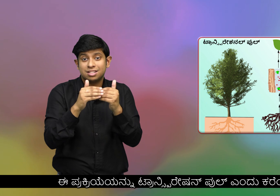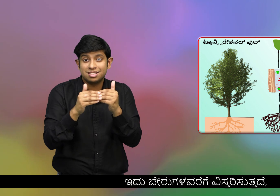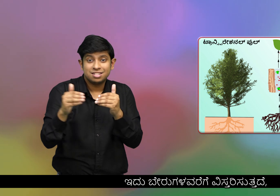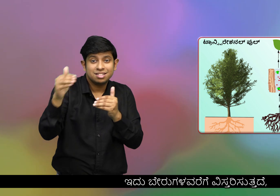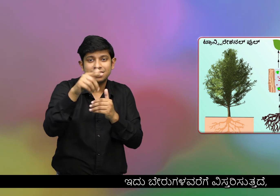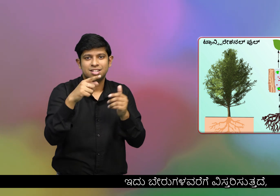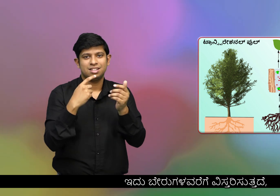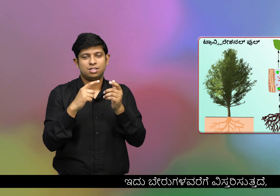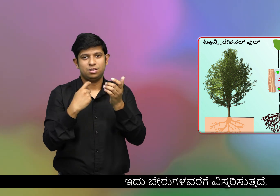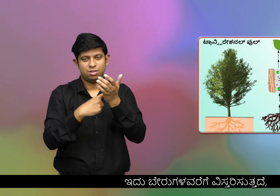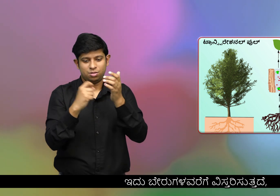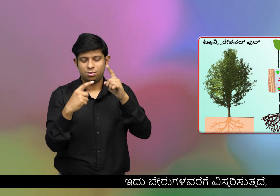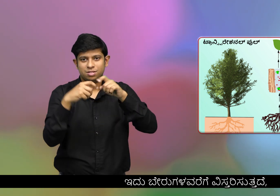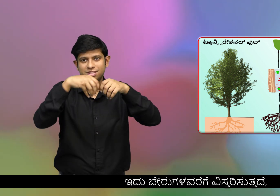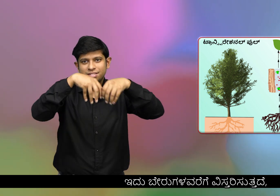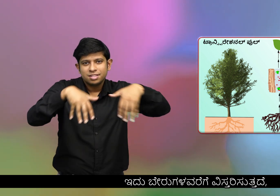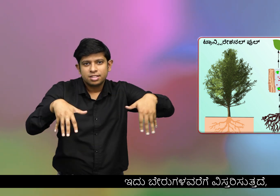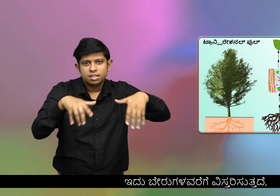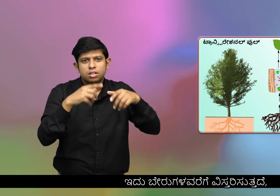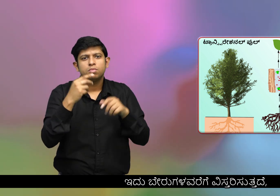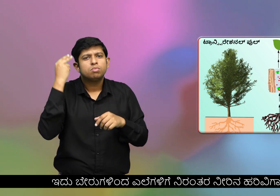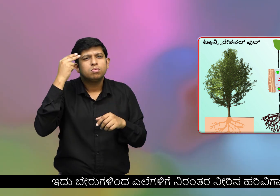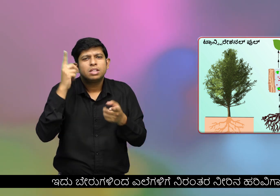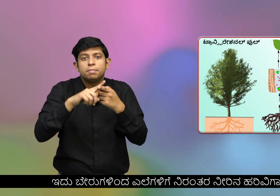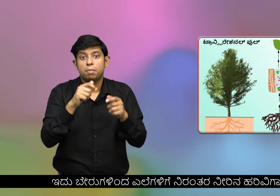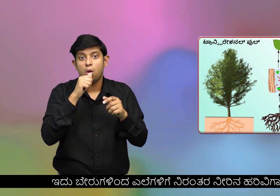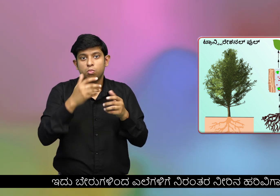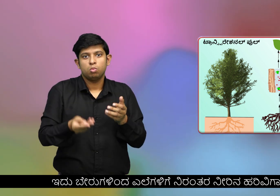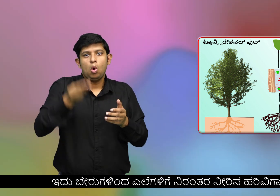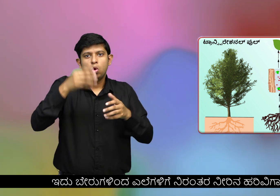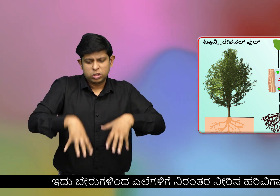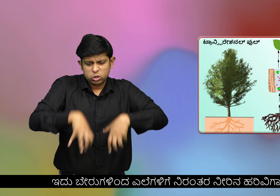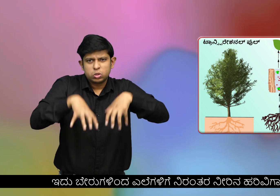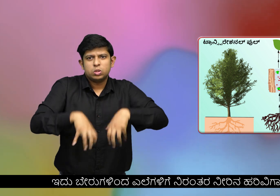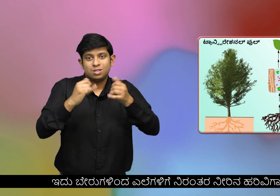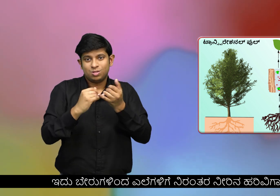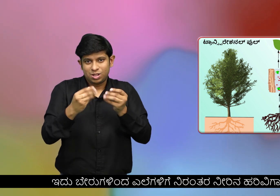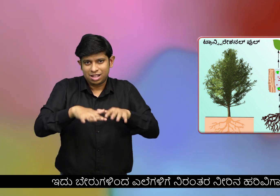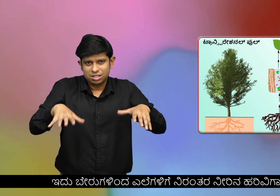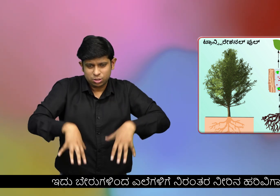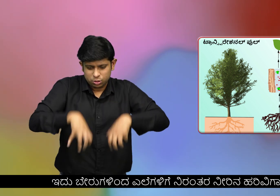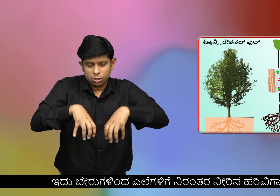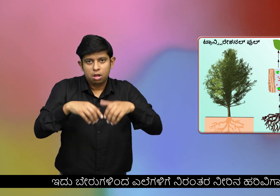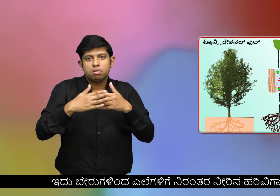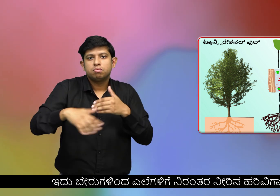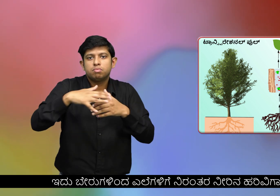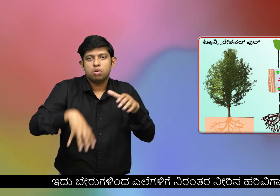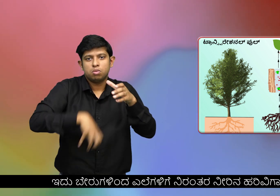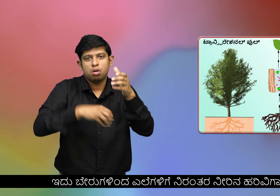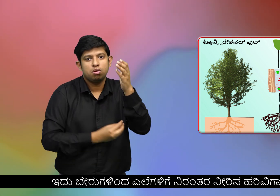ಇದು ಬೇರುಗಳವರೆಗೆ ವಿಸ್ತರಿಸುತ್ತದೆ. ಇದು ಬೇರುಗಳಿಂದ ಎಲೆಗಳಿಗೆ ನಿರಂತರ ನೀರಿನ ಹರಿವಿಗಾಗಿ